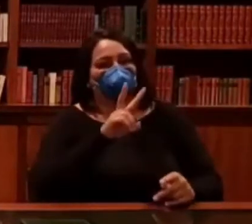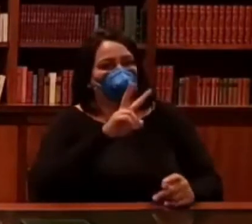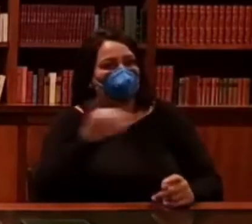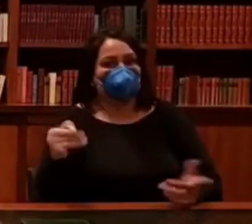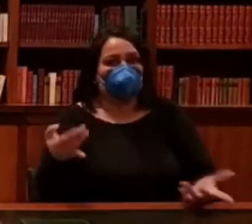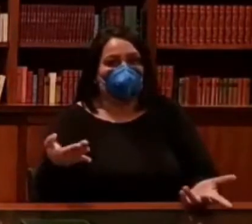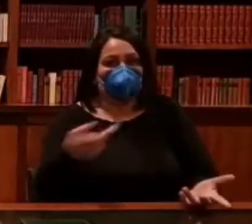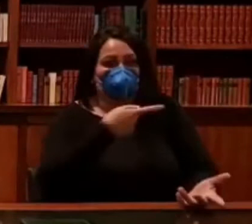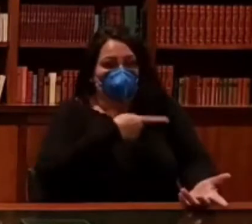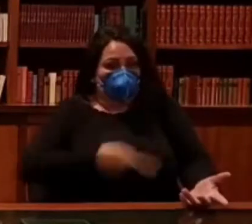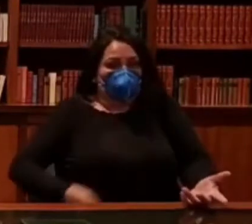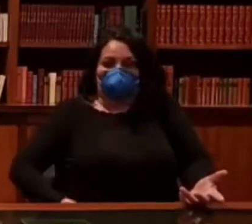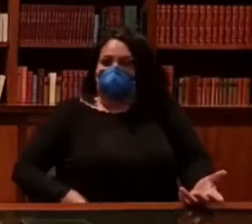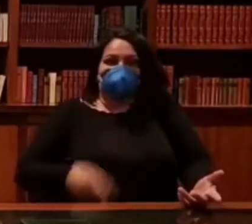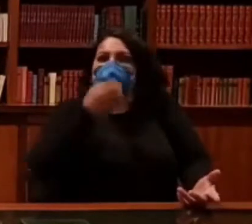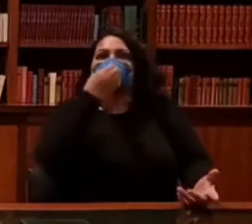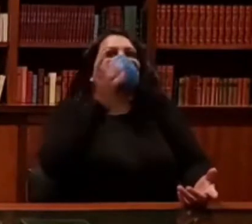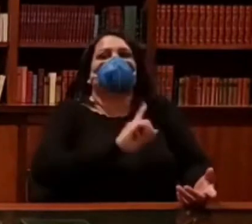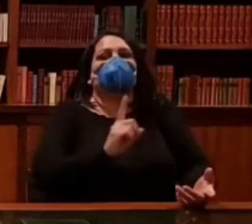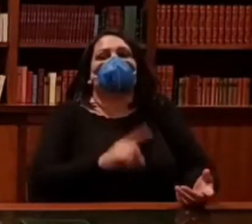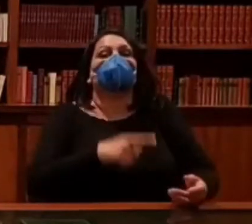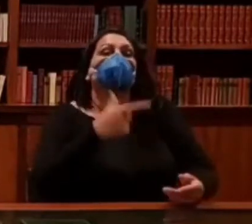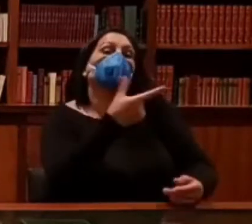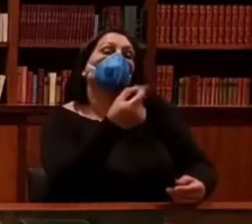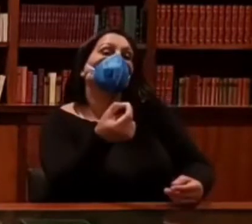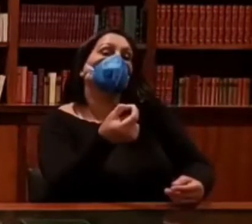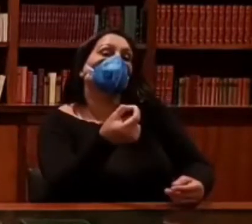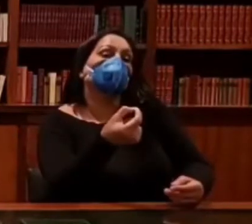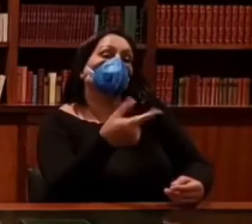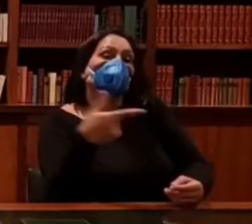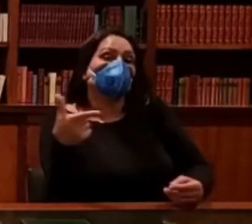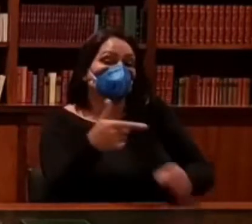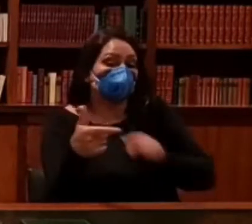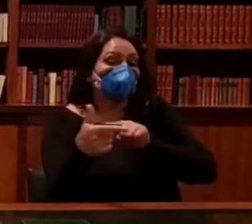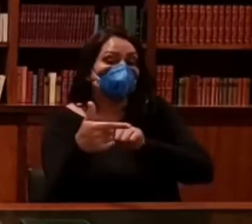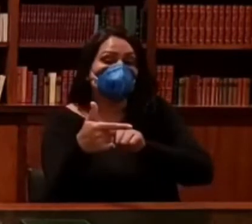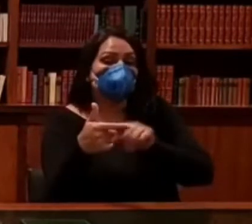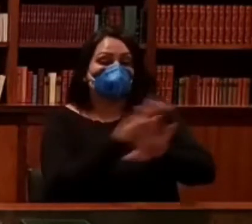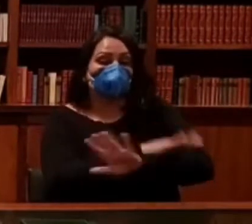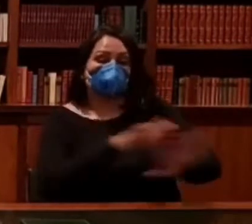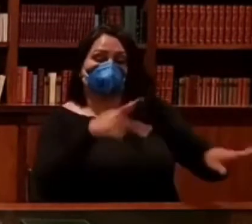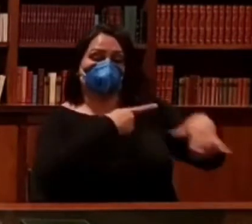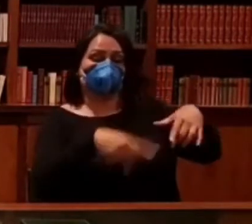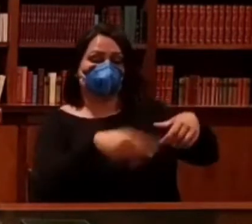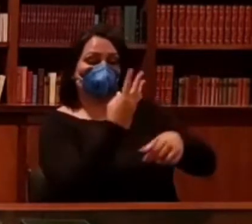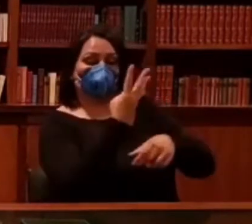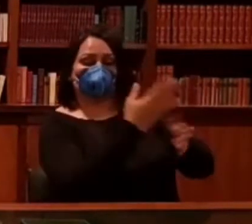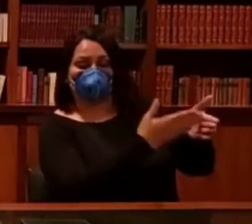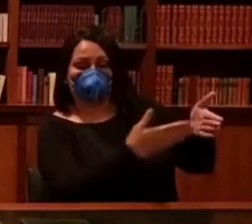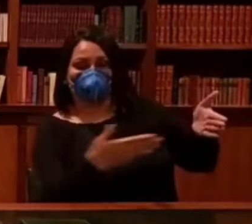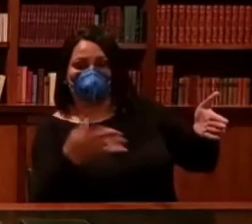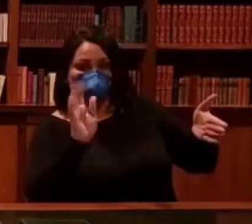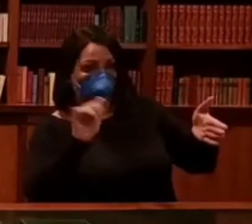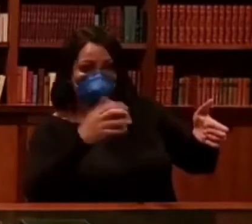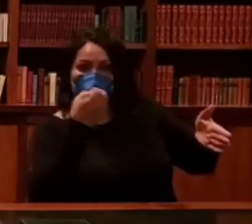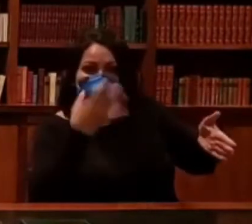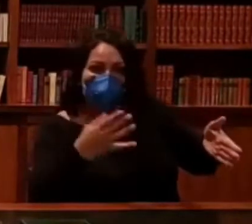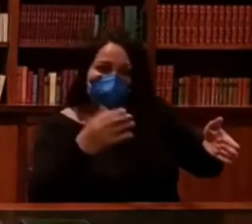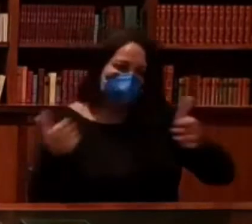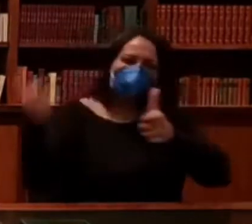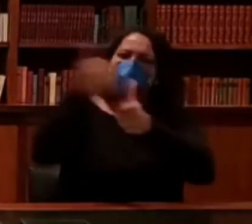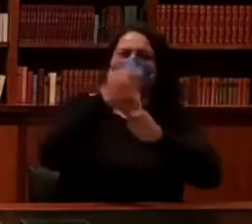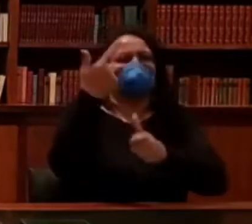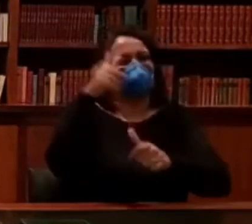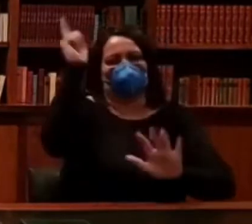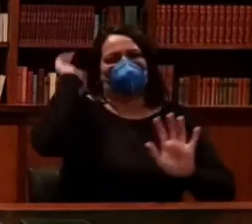O presidente não está bem, troca o presidente, 2022 está aí. É, o legislativo, a mesma coisa, o judiciário. Eu posso